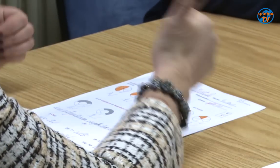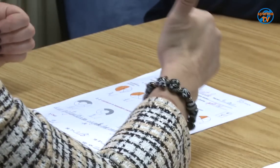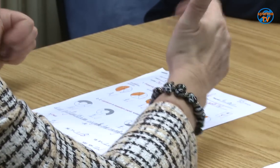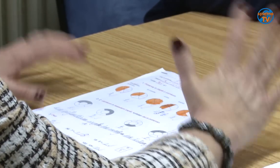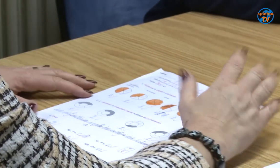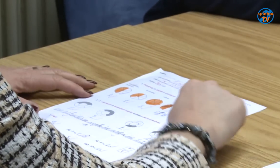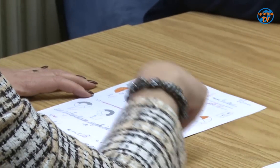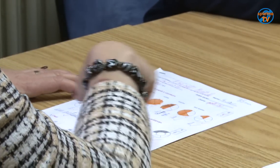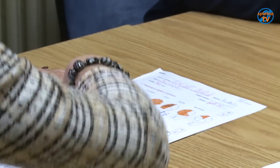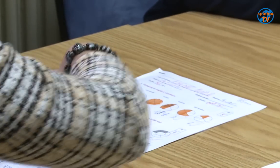štirkami.